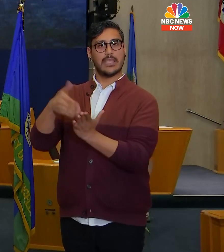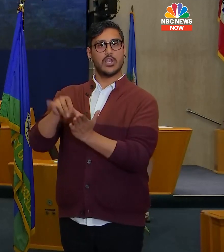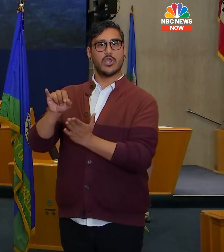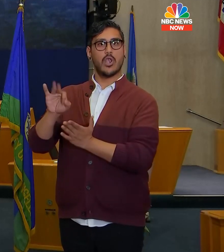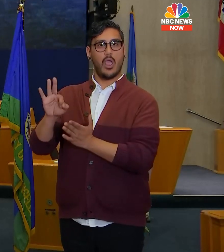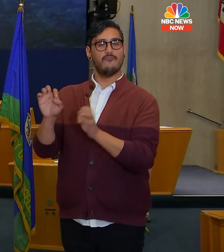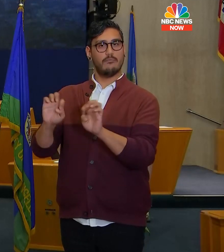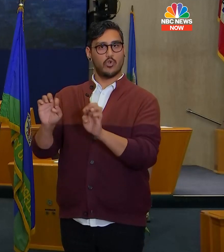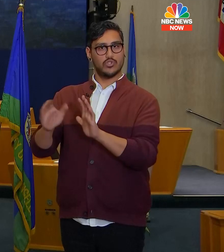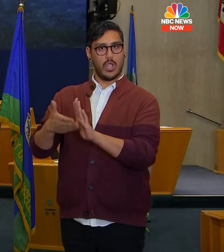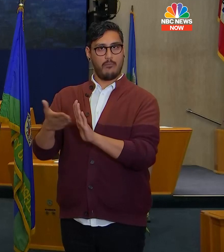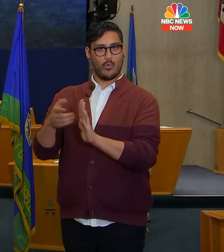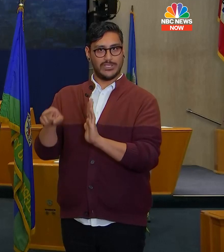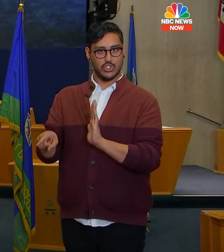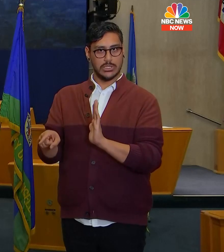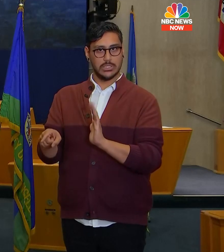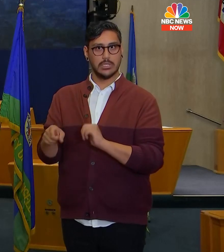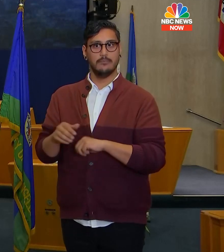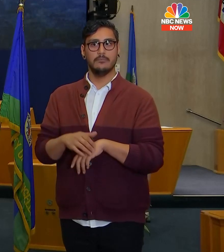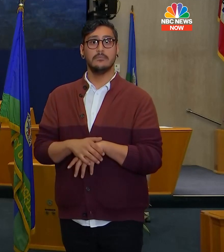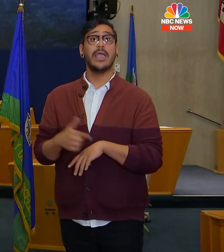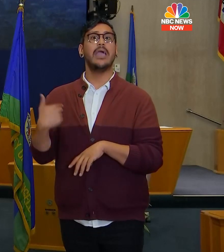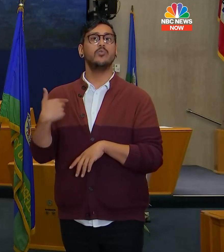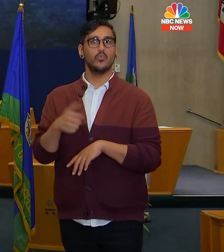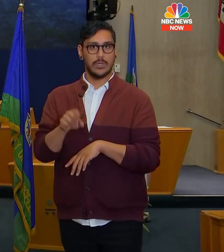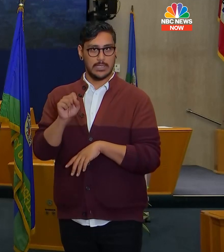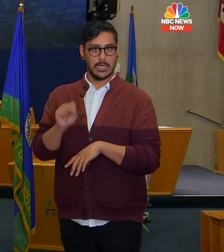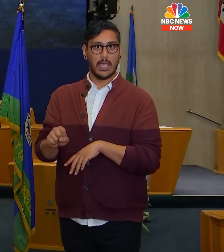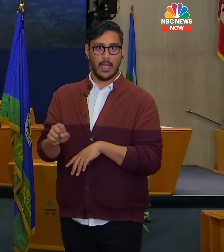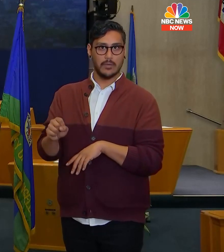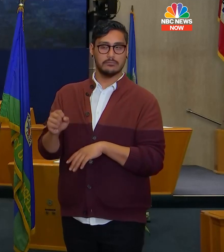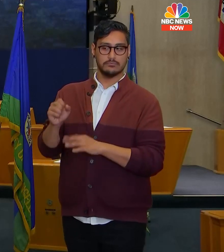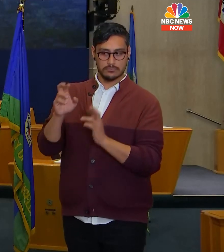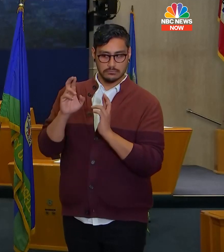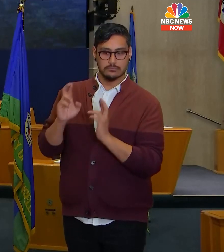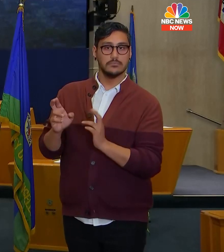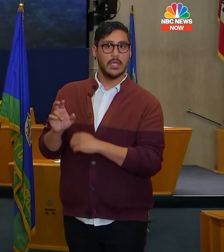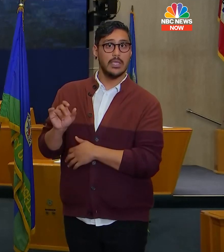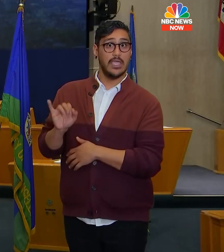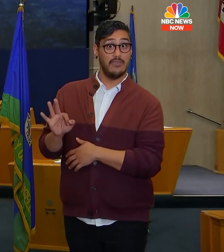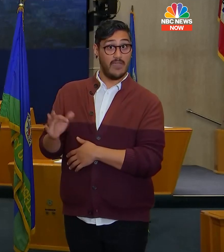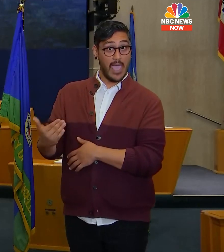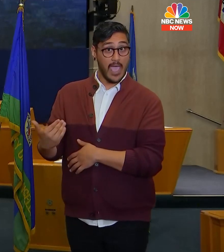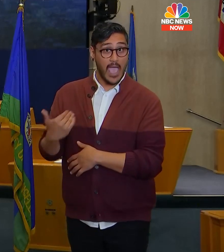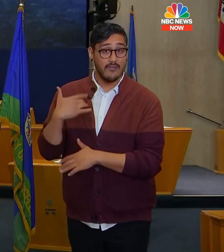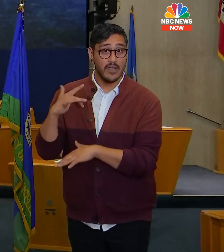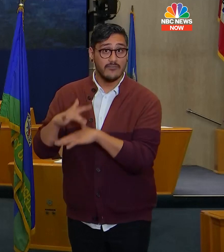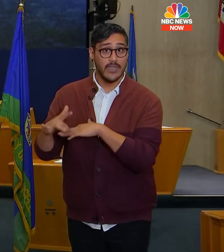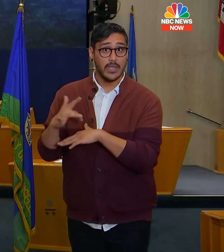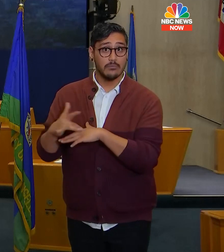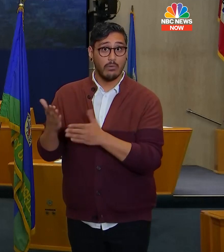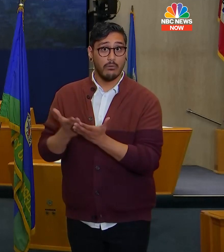lo podemos honrar en ese momento si tenemos los recursos. Y por ejemplo, hoy mismo,